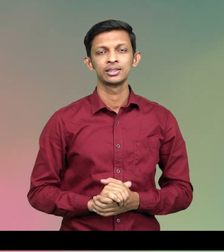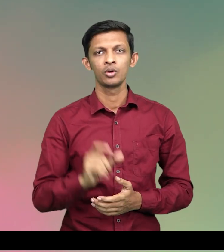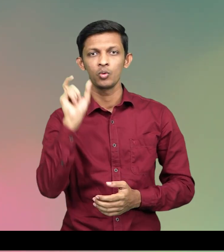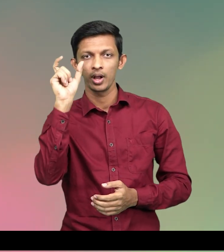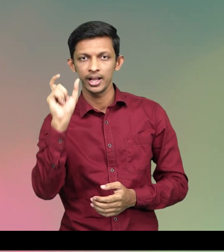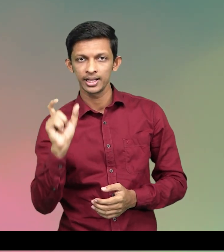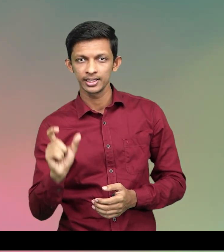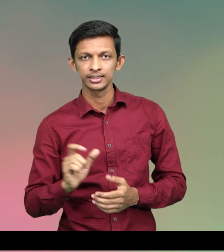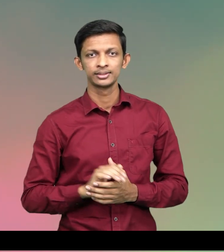కీలక పదాలు.